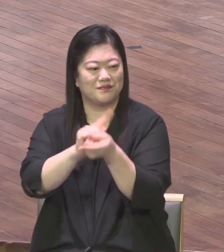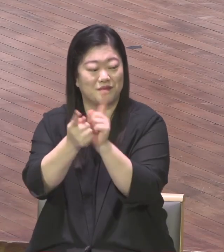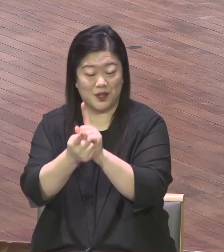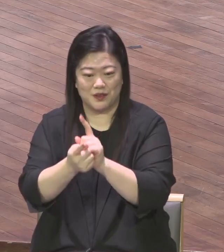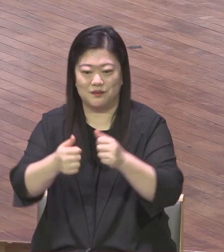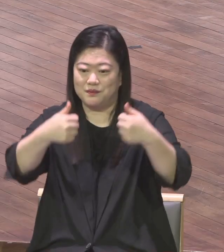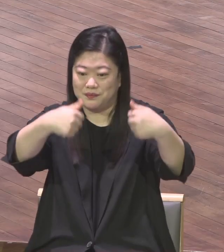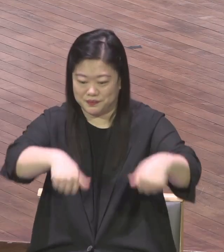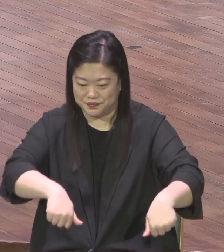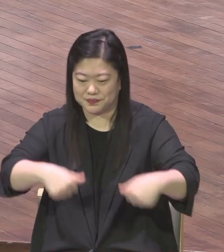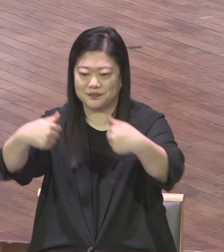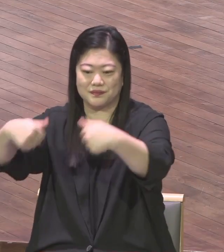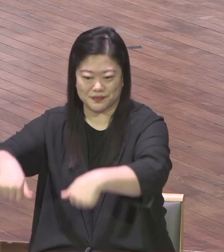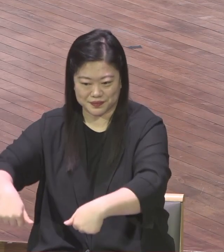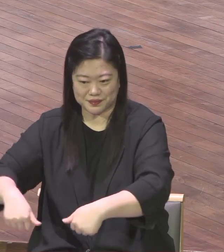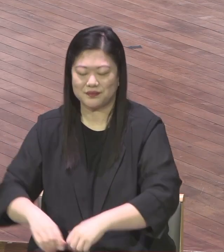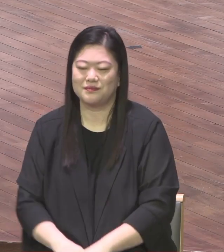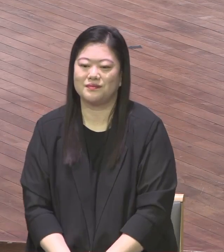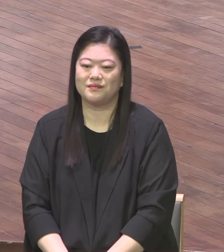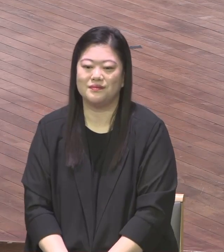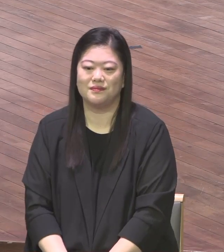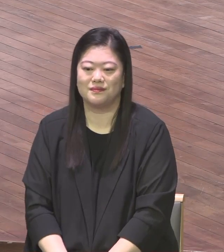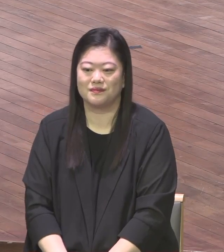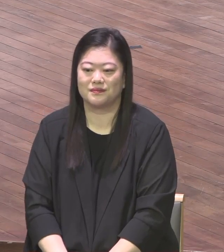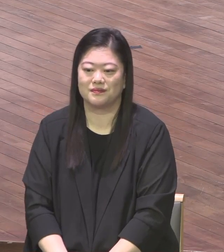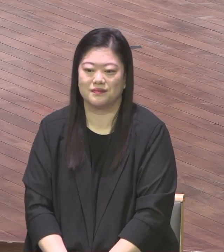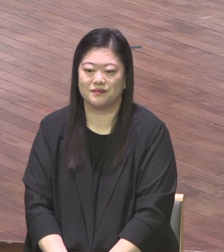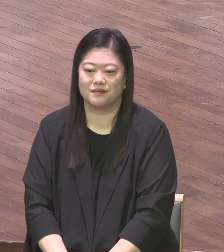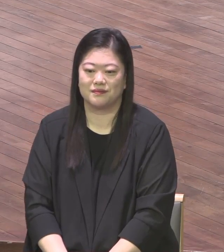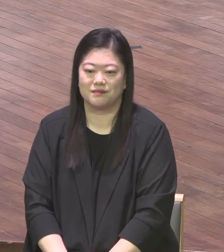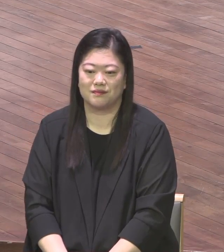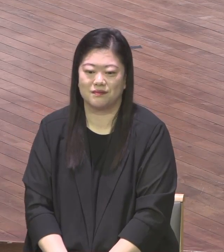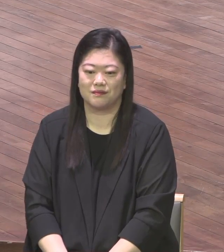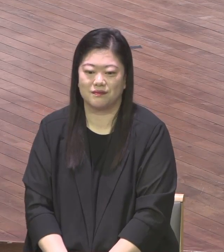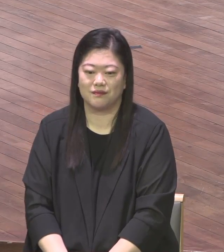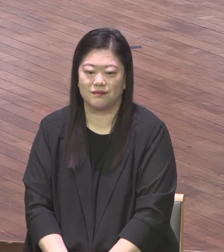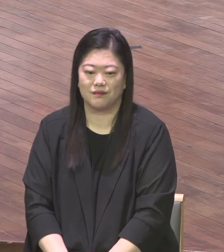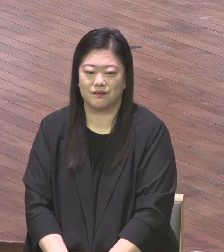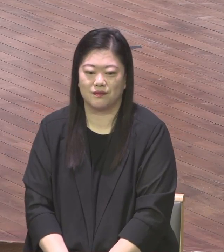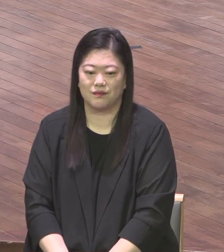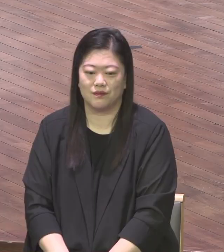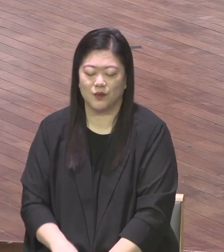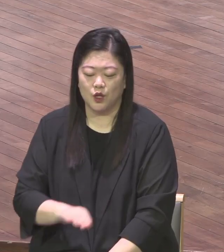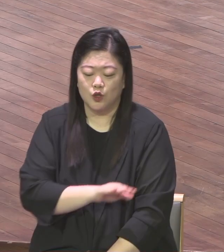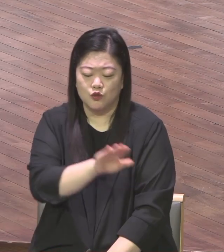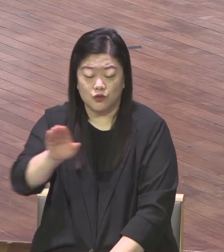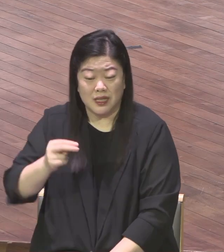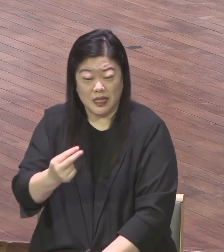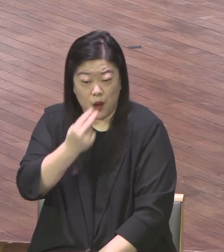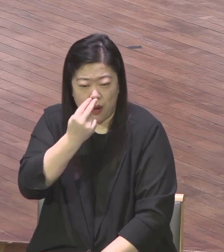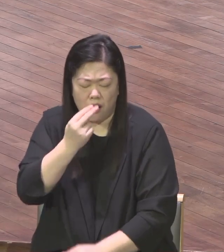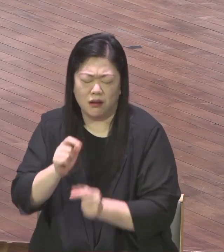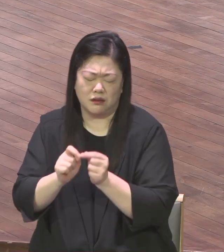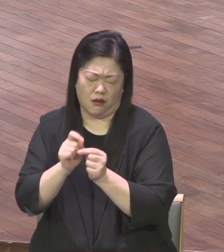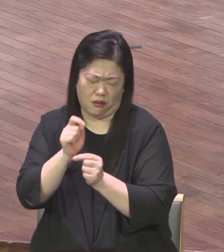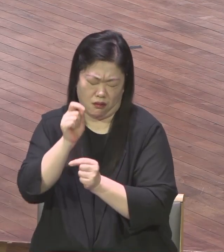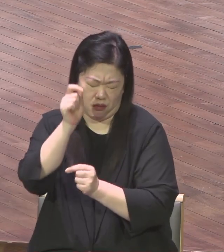또 우리 지교회 우리 모든 성도들 서로 인사합시다. 우리의 생명은